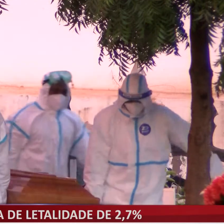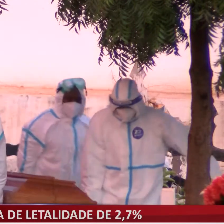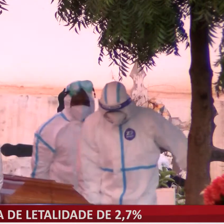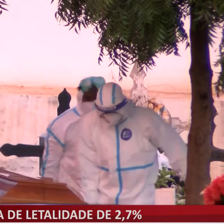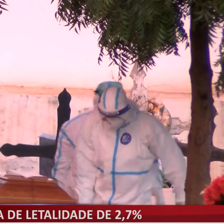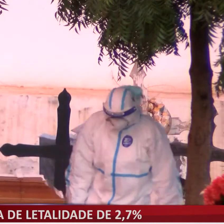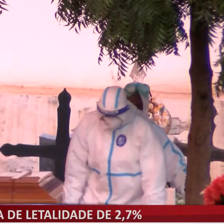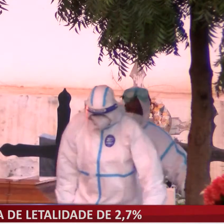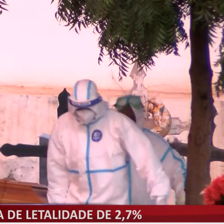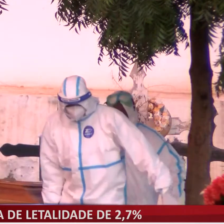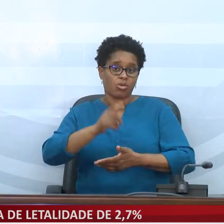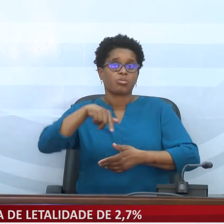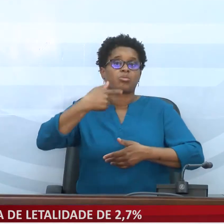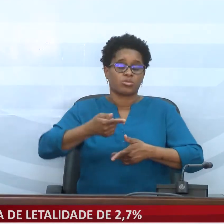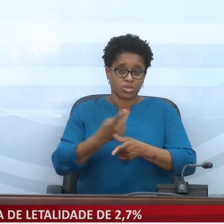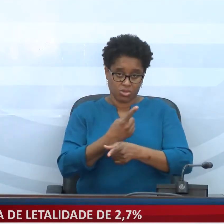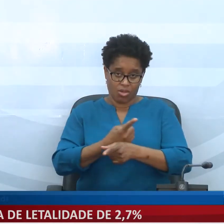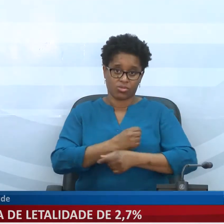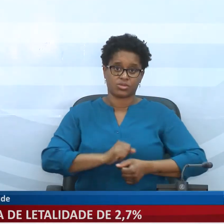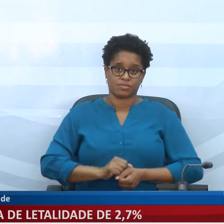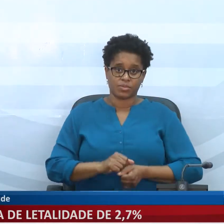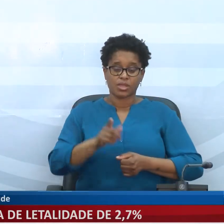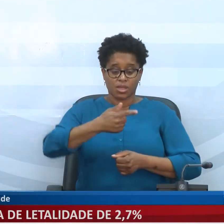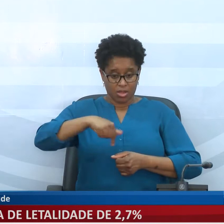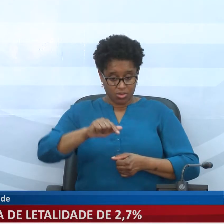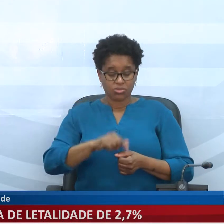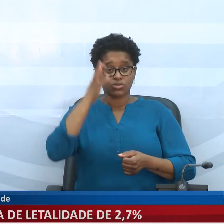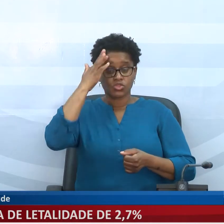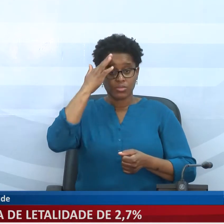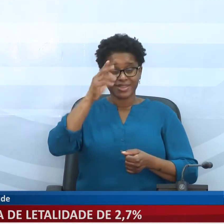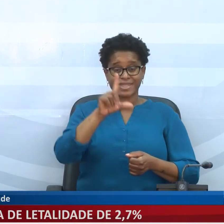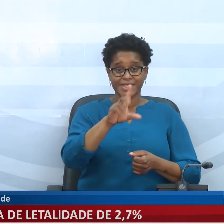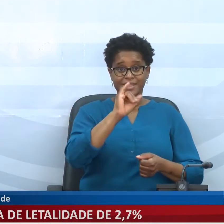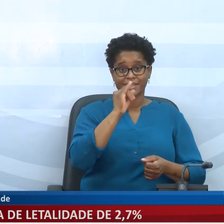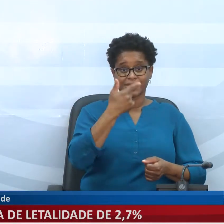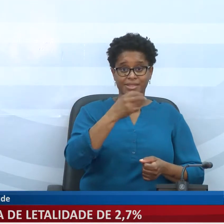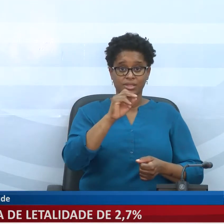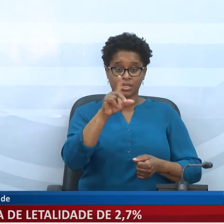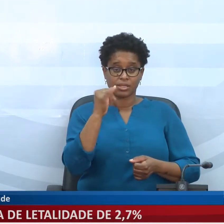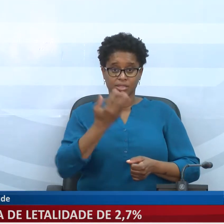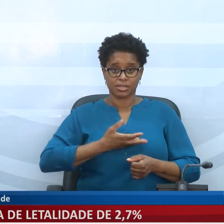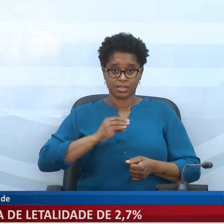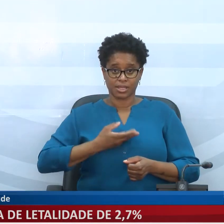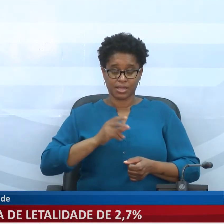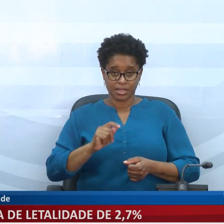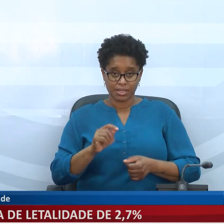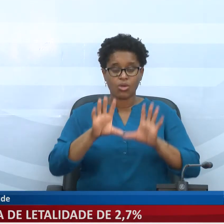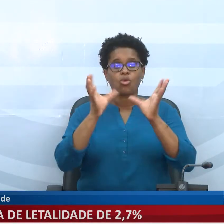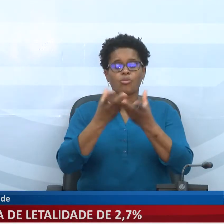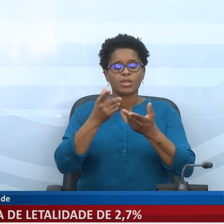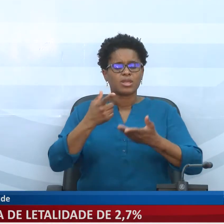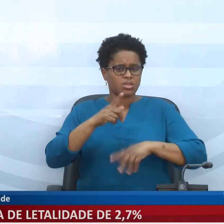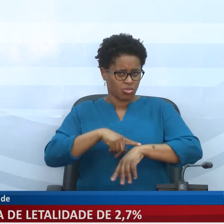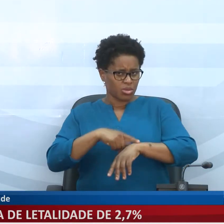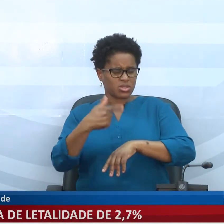Cabo Verde não faz parte desta lista a nossa taxa de letalidade global neste momento está em 0,96